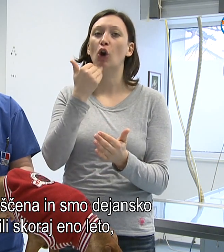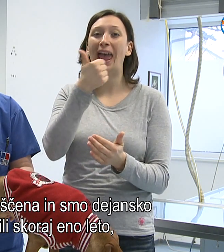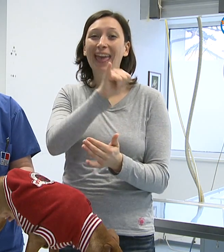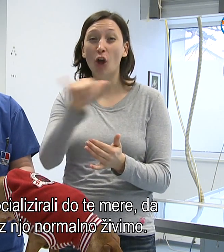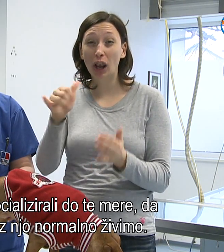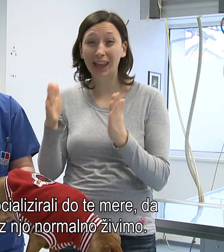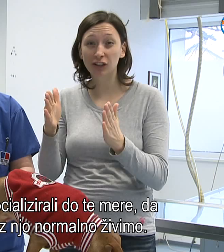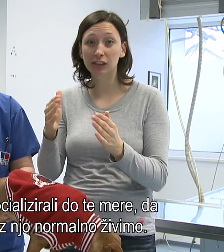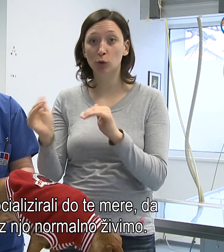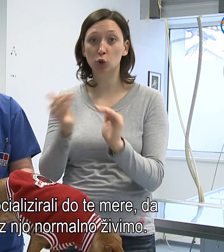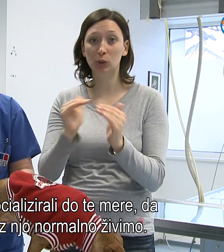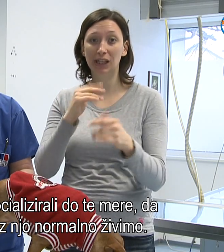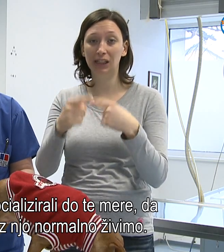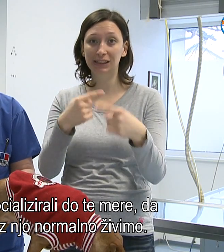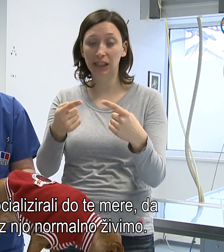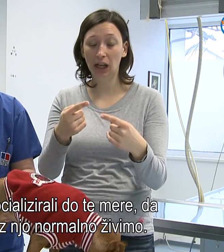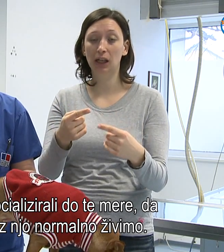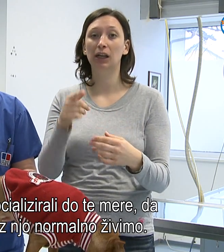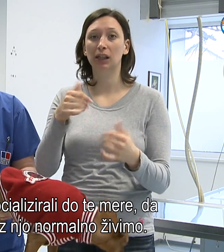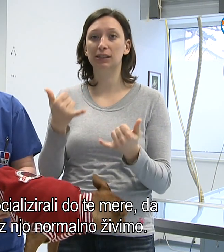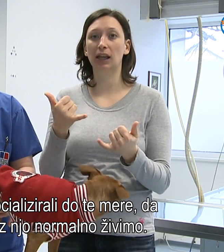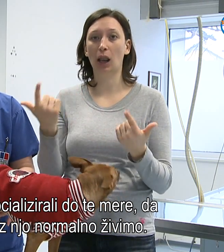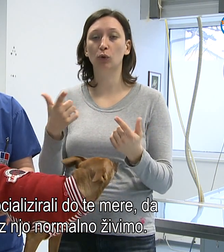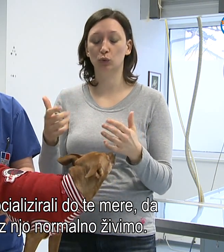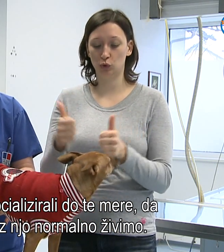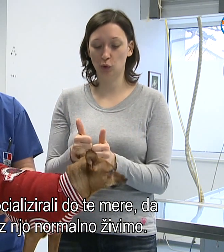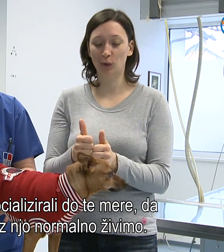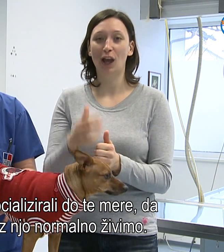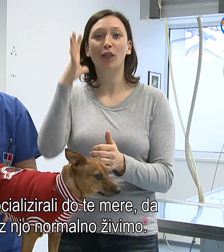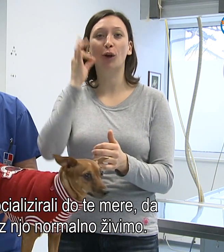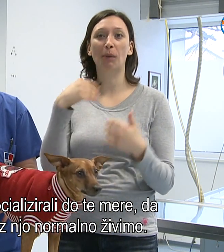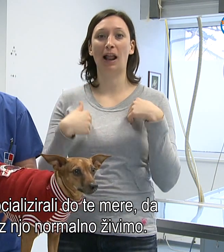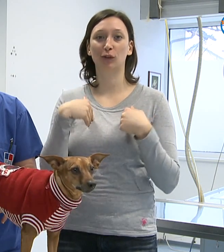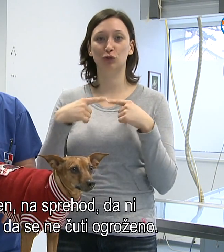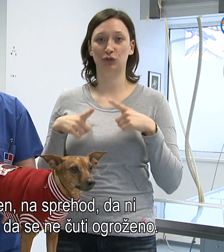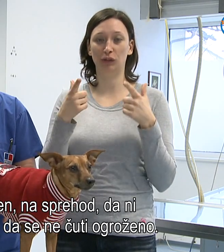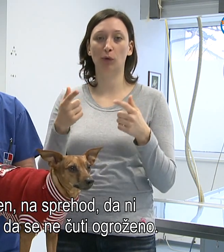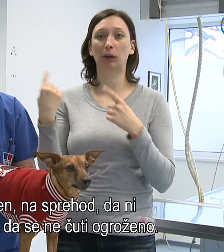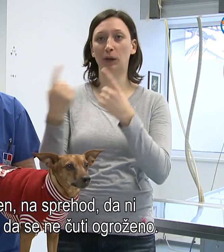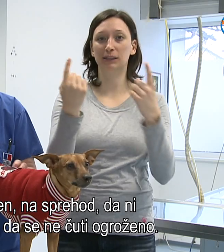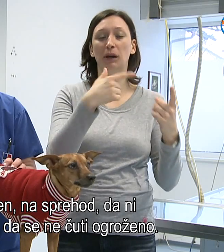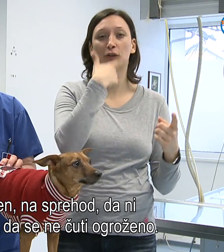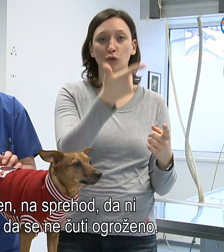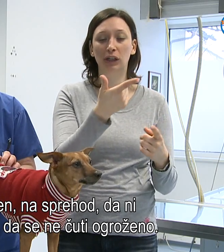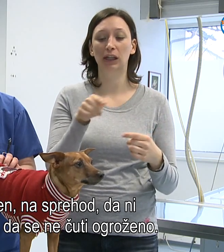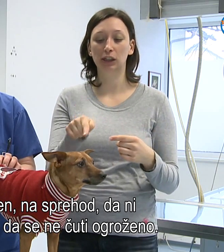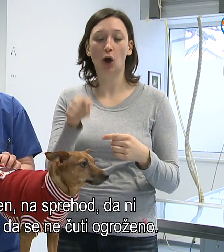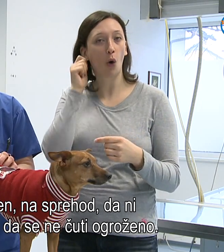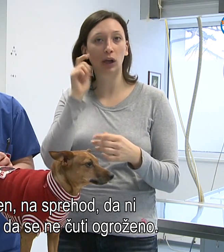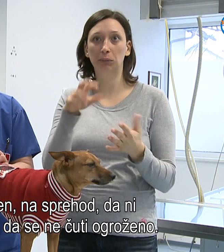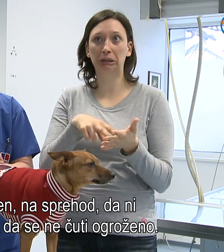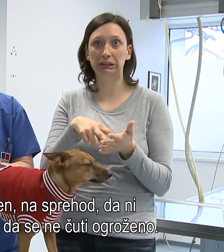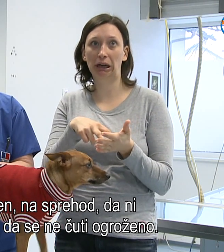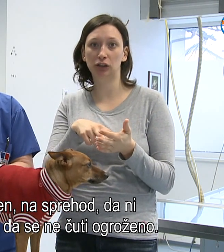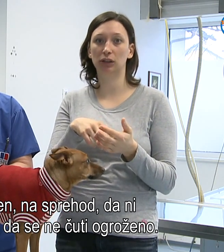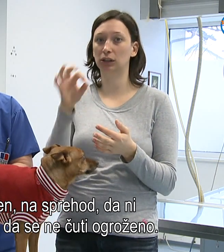leto, da smo jo socializirali do te mere, da zdaj lahko z njo nekako normalno živimo, gremo ven na sprehod, da ona ni